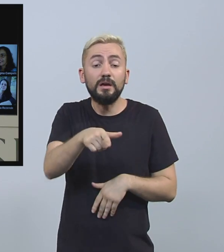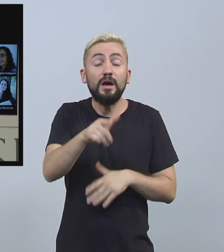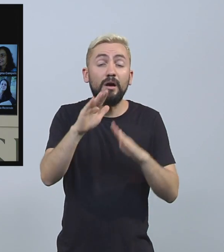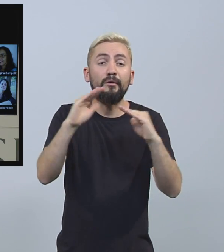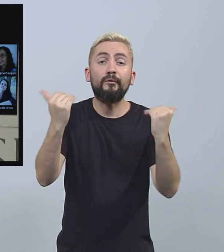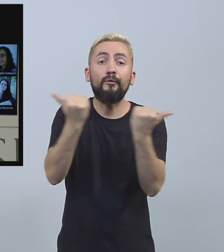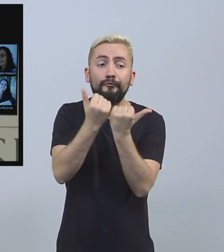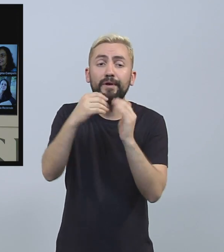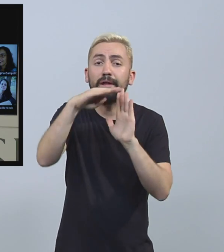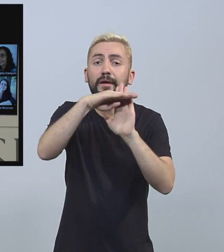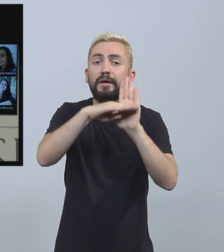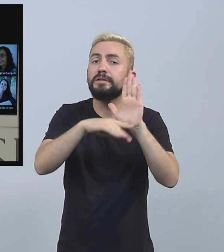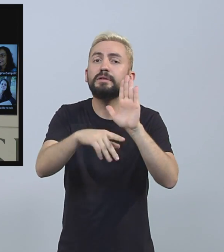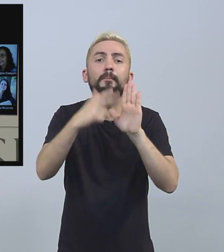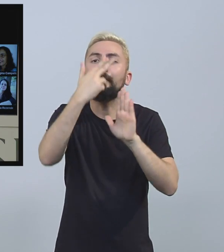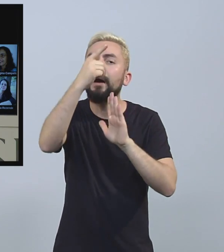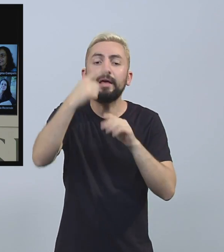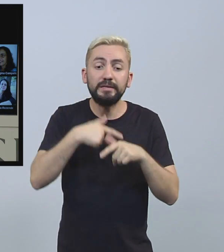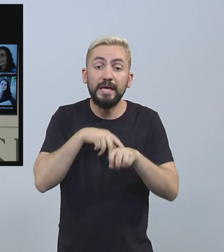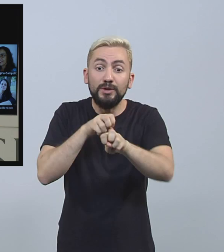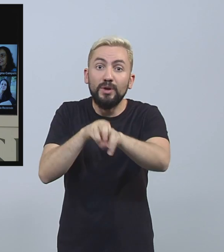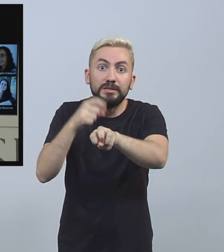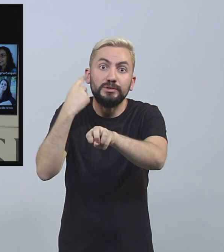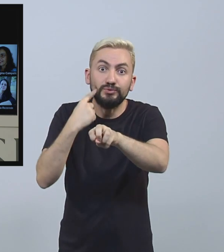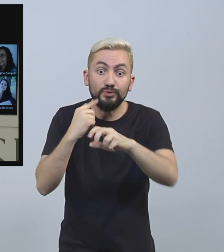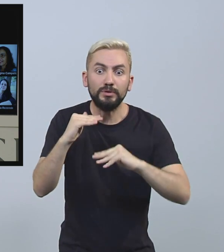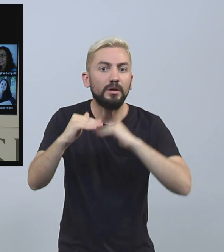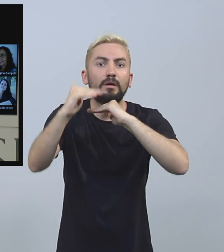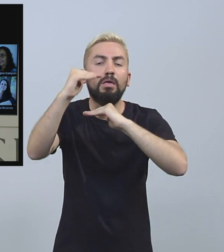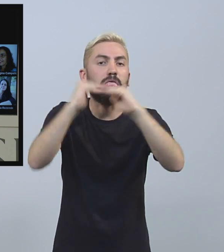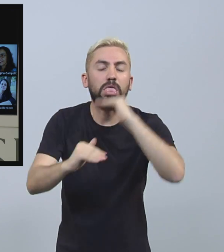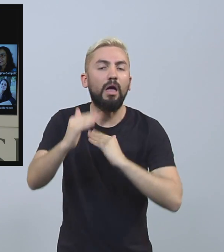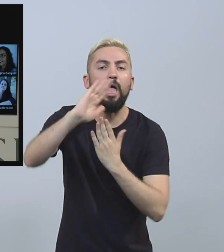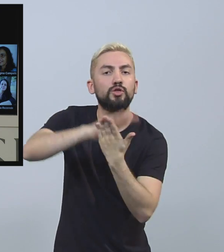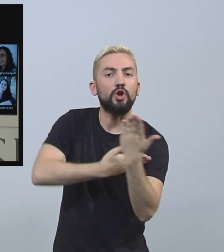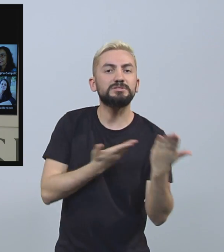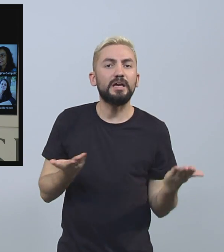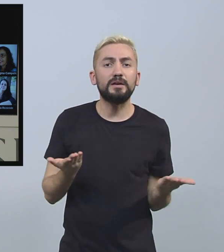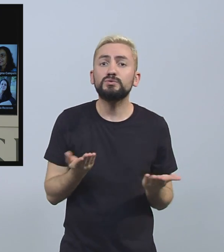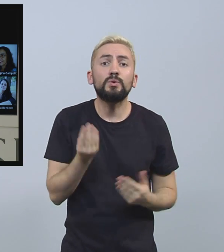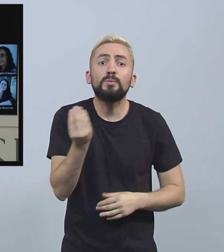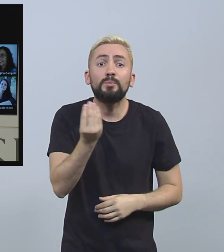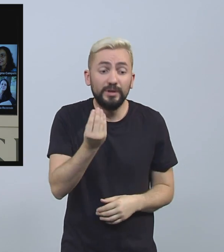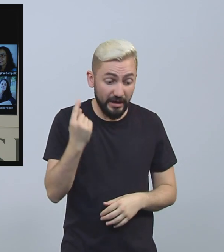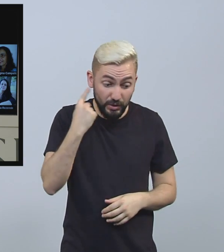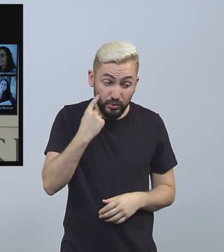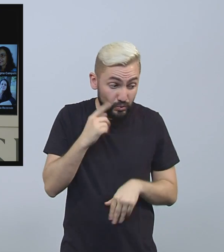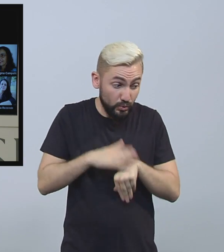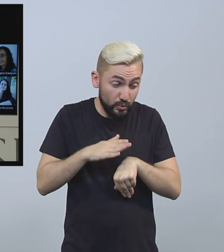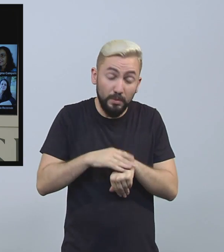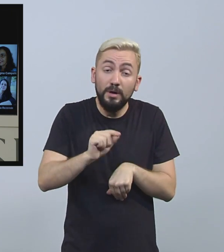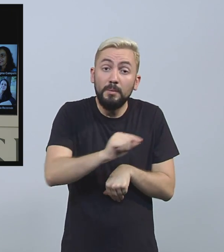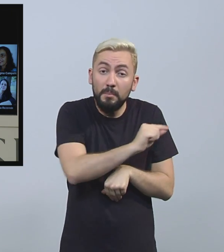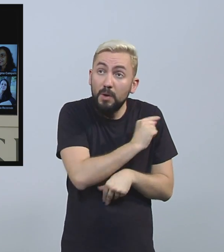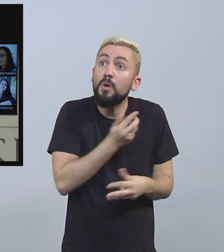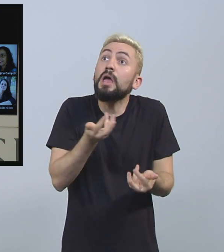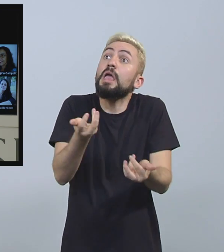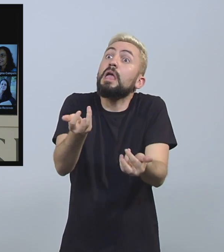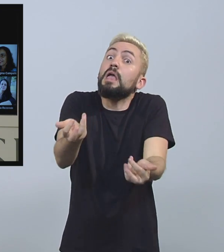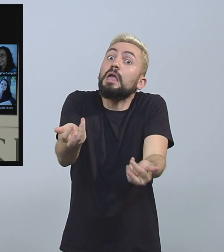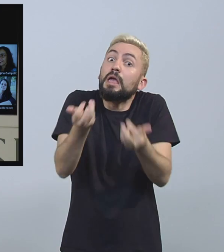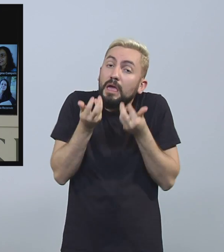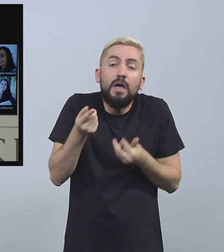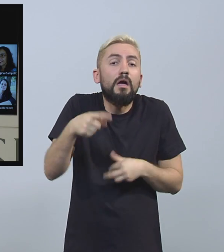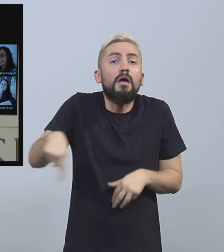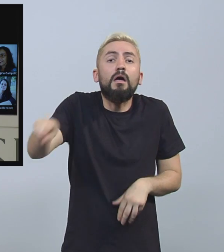retrocesso para a educação de surdos no Brasil. Isso porque a voz dos surdos não foi